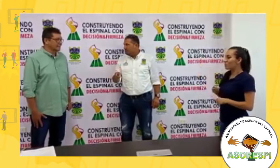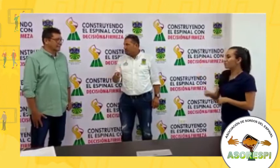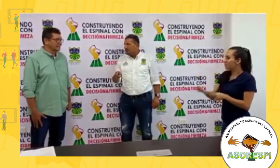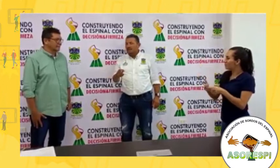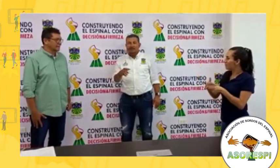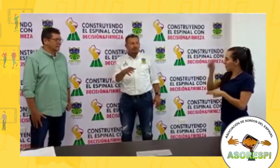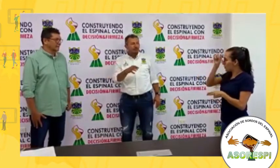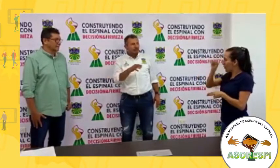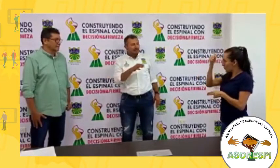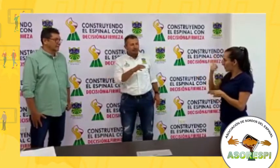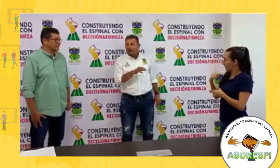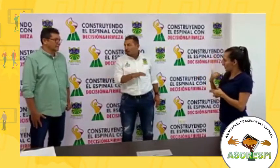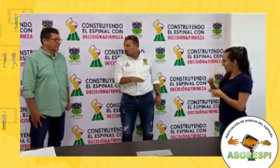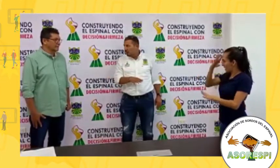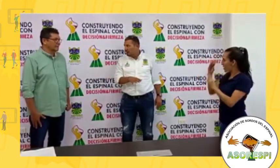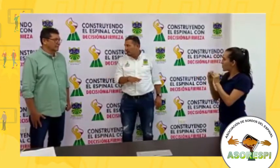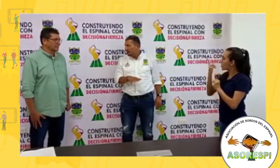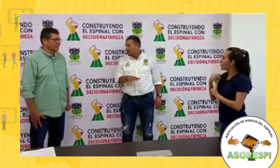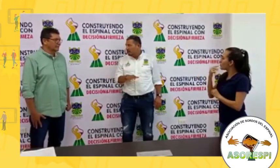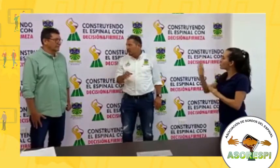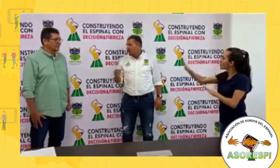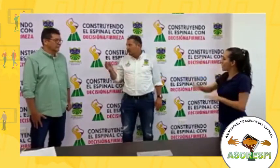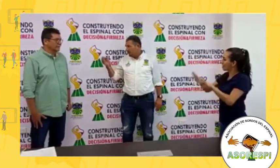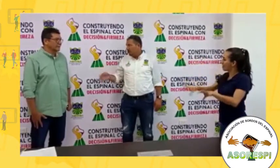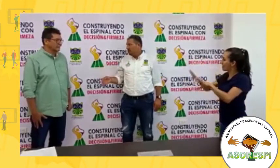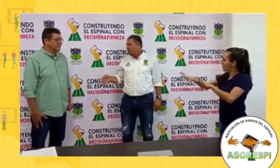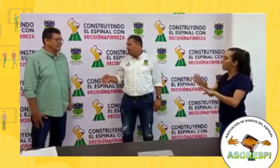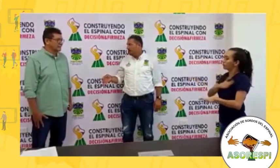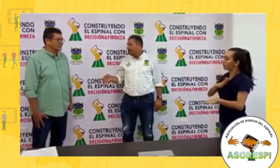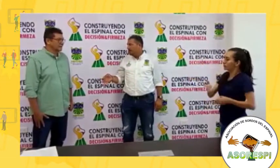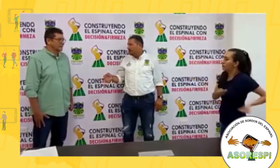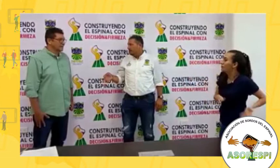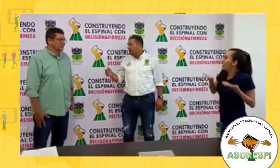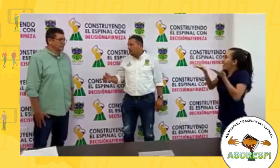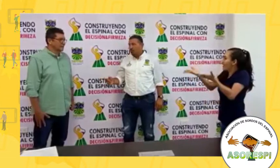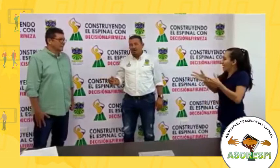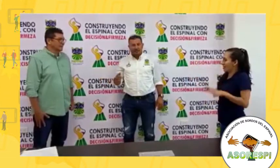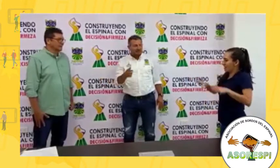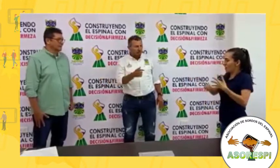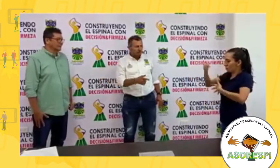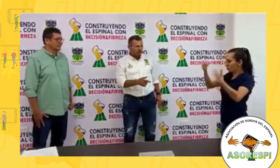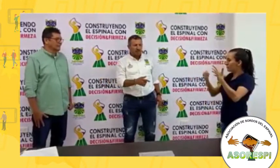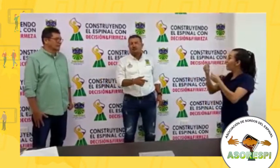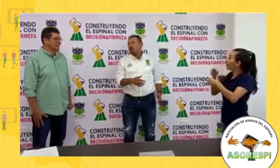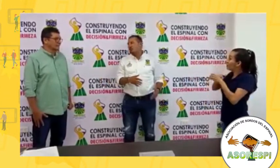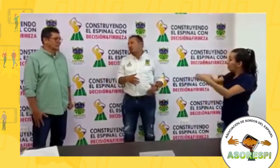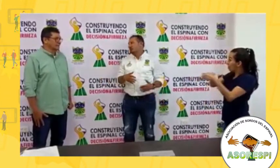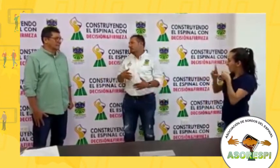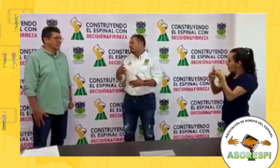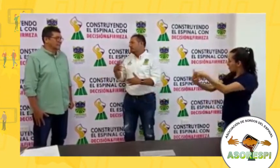domingo tenemos una actividad con ustedes donde vamos a cumplir no solo con el transporte y